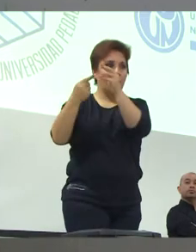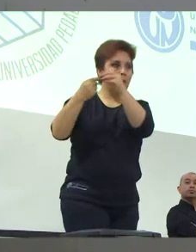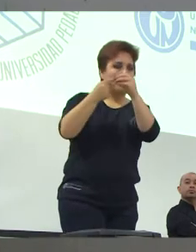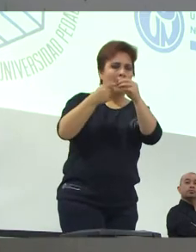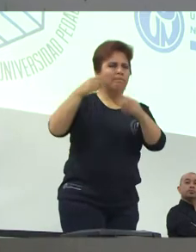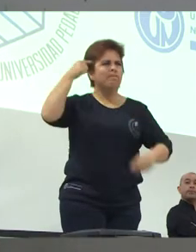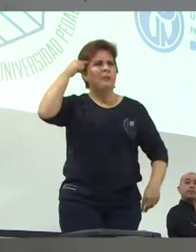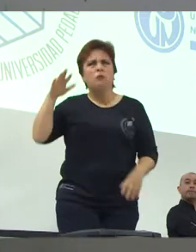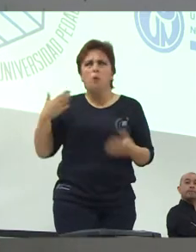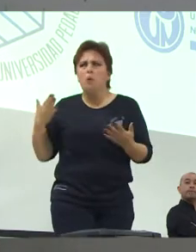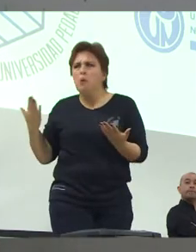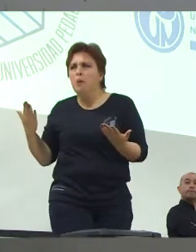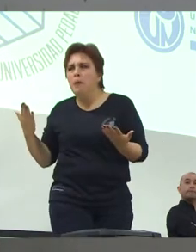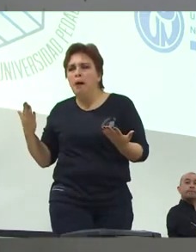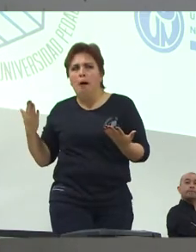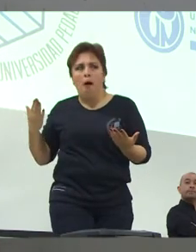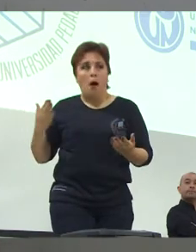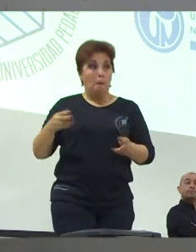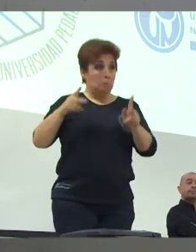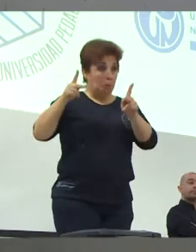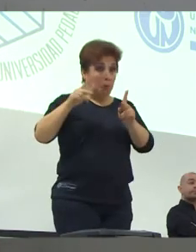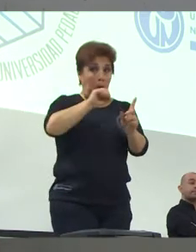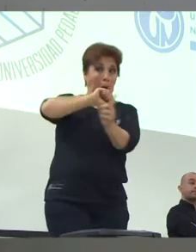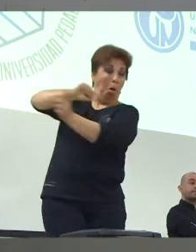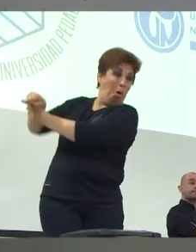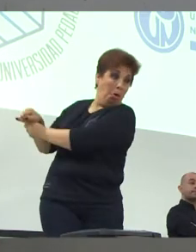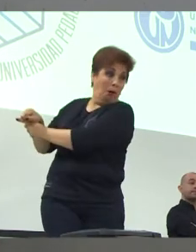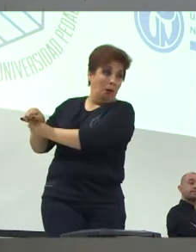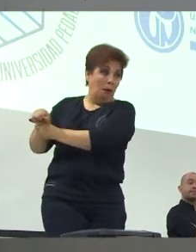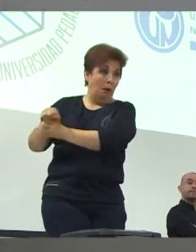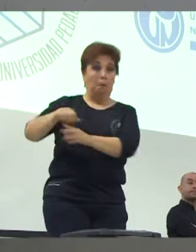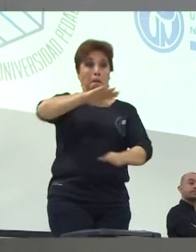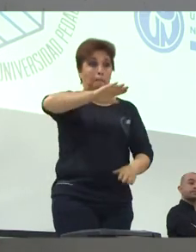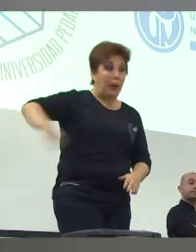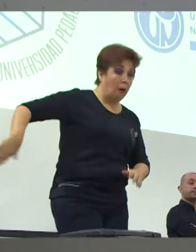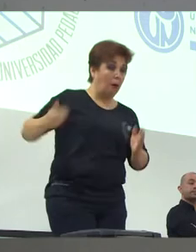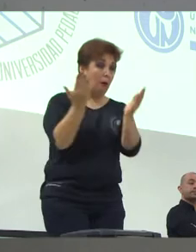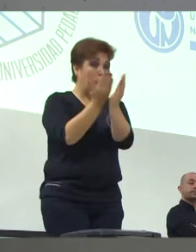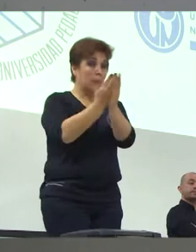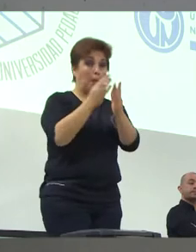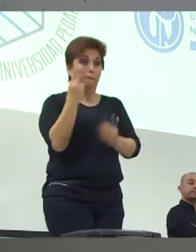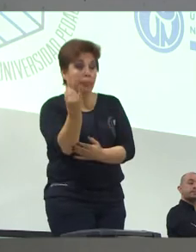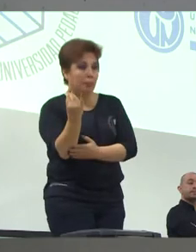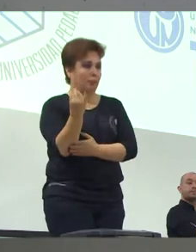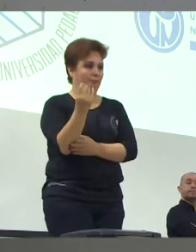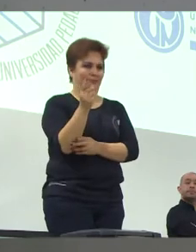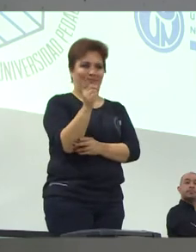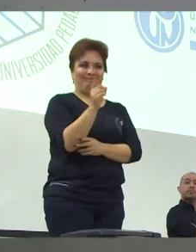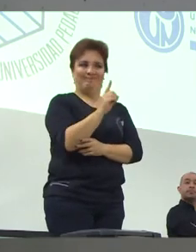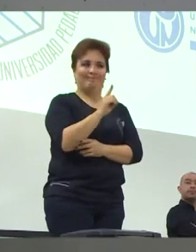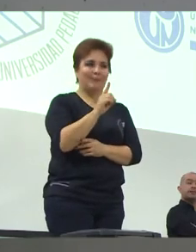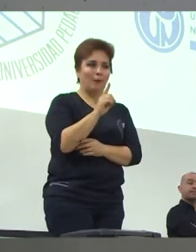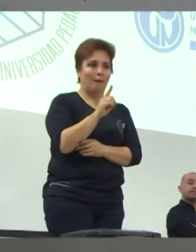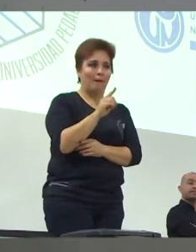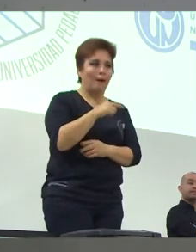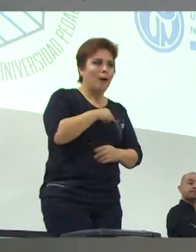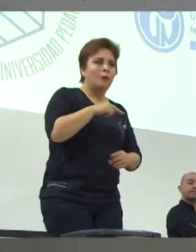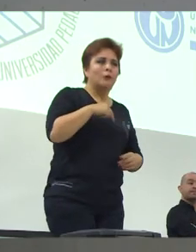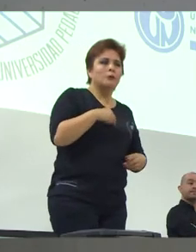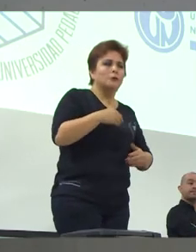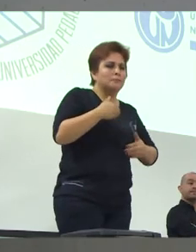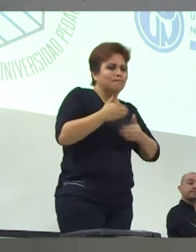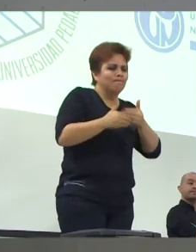y excluidos del proceso educativo nuestro programa ha sido